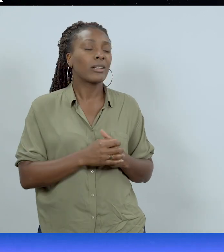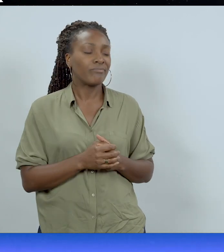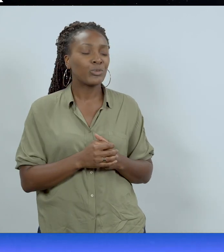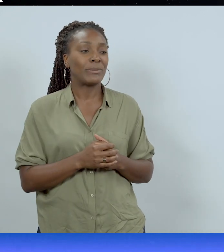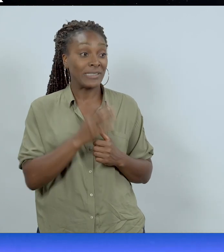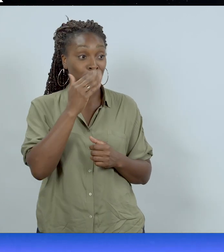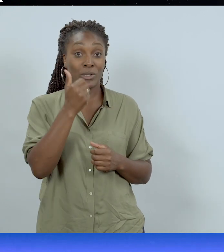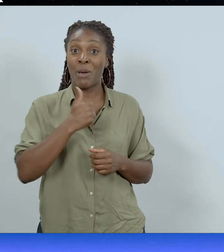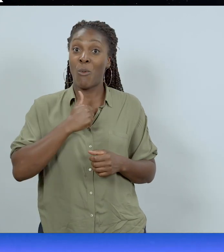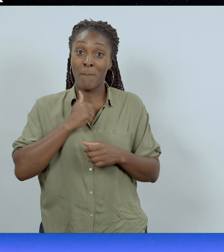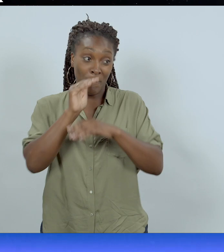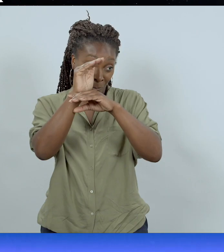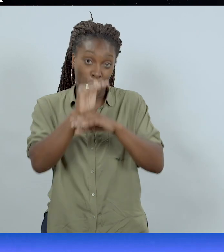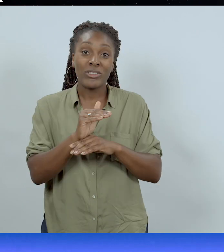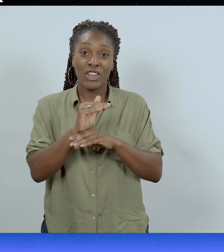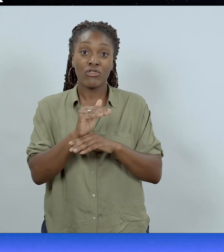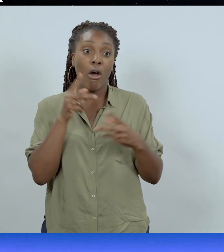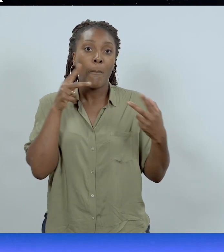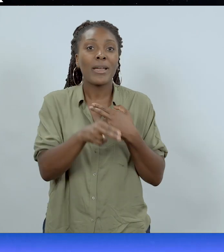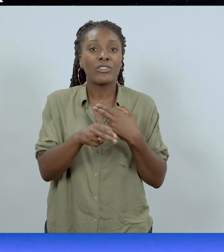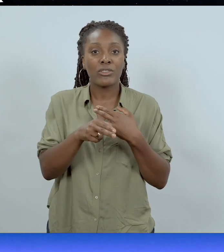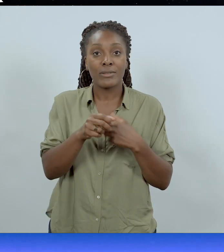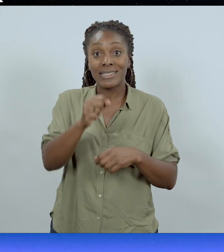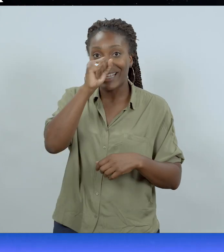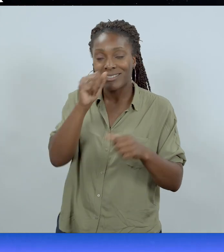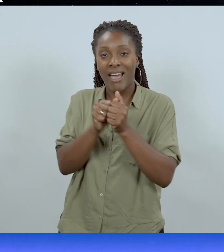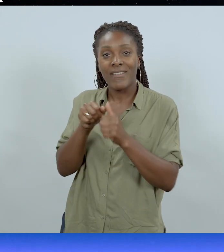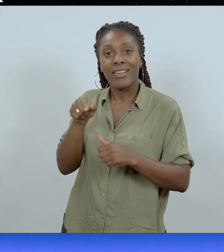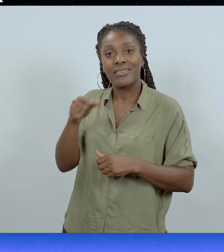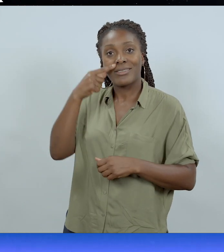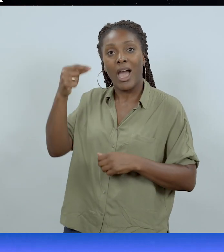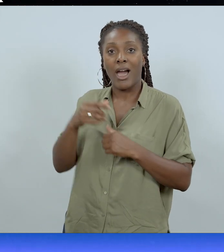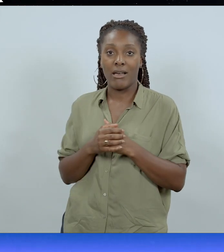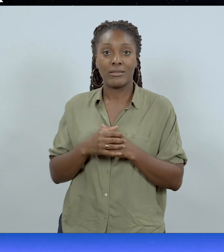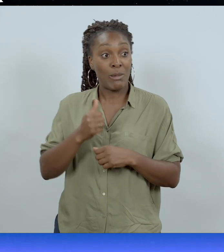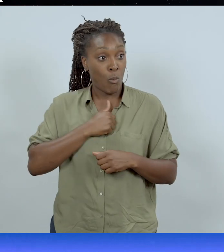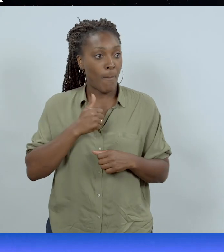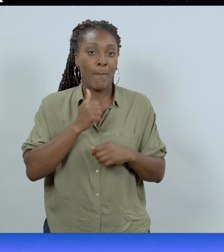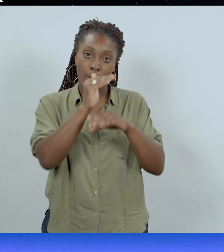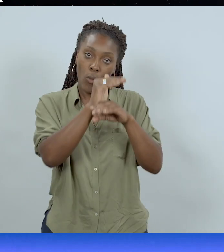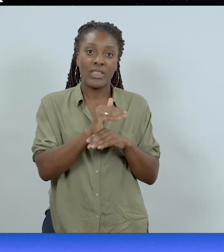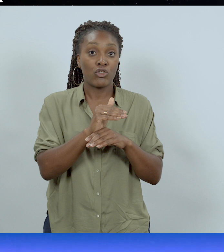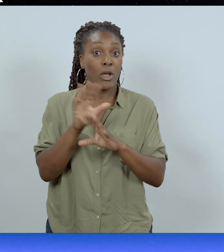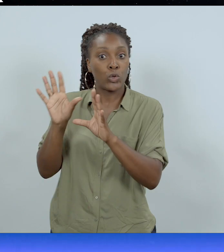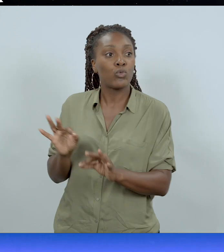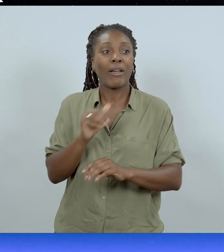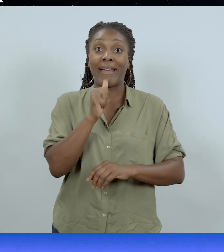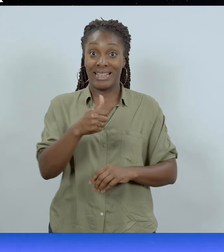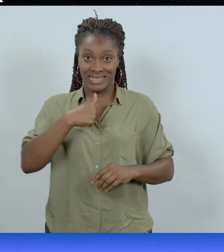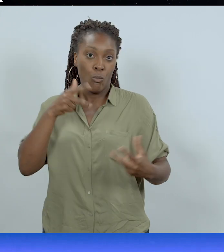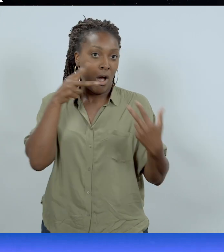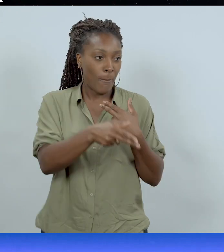intègre, si bien que je t'ai moi-même empêché de pécher contre moi. Voilà pourquoi je ne t'ai pas permis que tu la